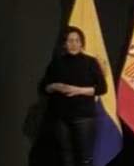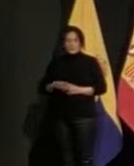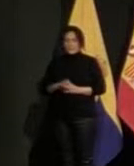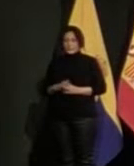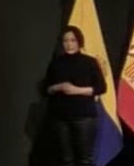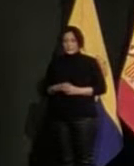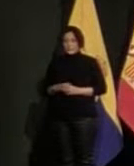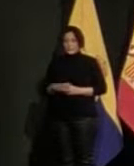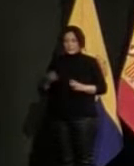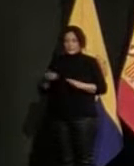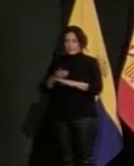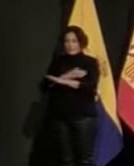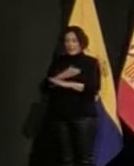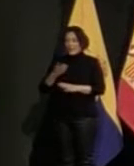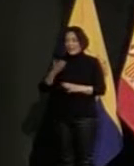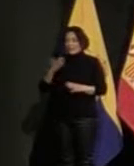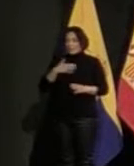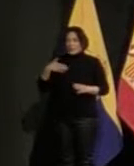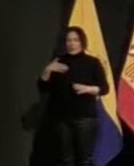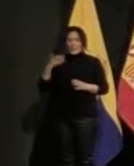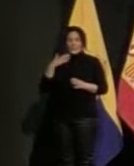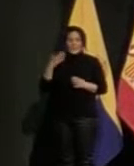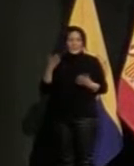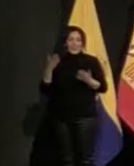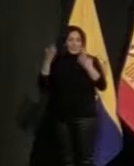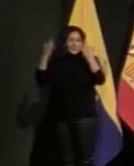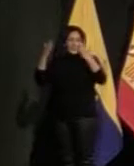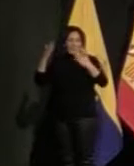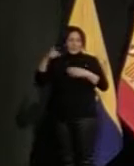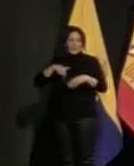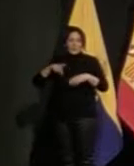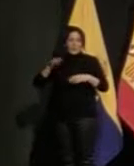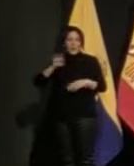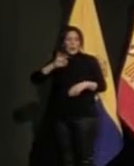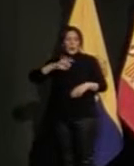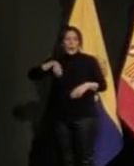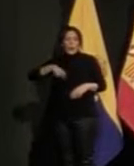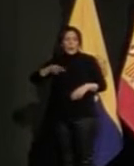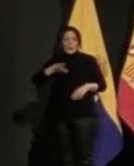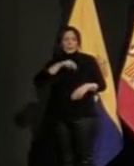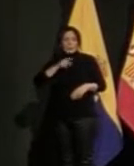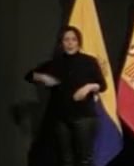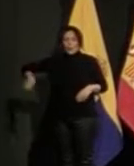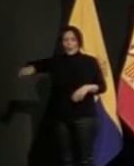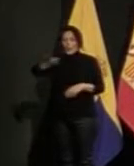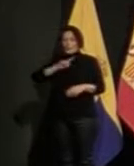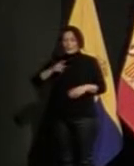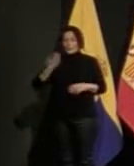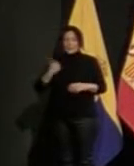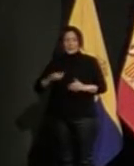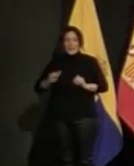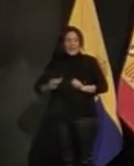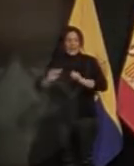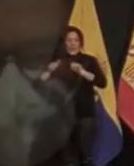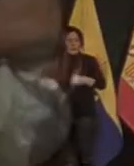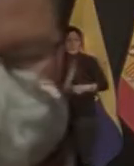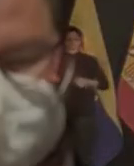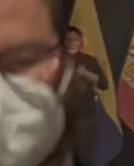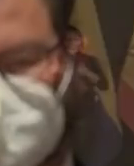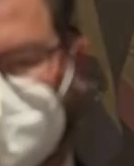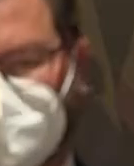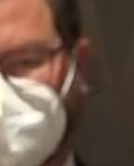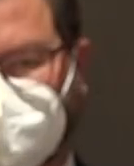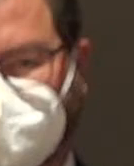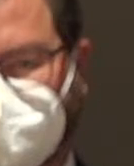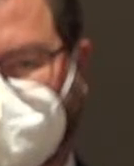Bueno, antes que nada me gustaría felicitar a todos los premiados que estamos aquí hoy en día. Y ya comenzando, me gustaría